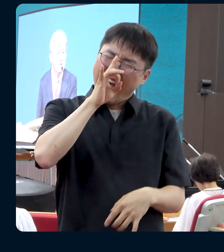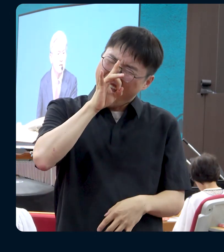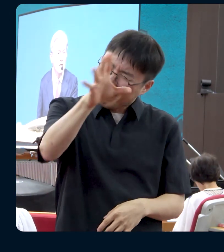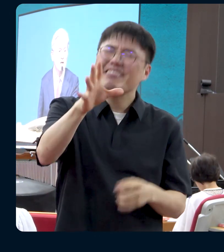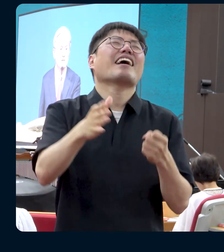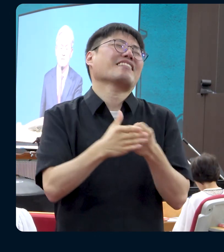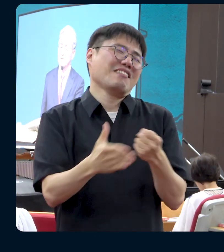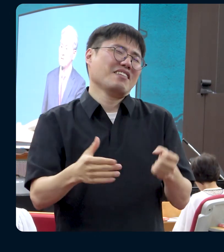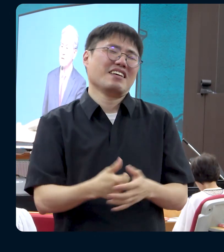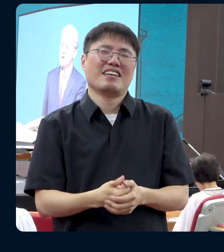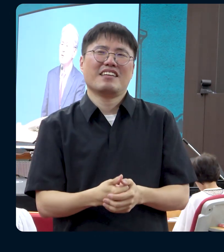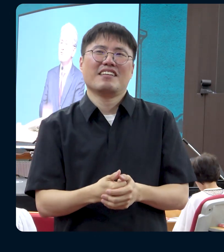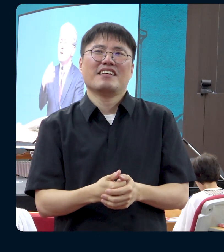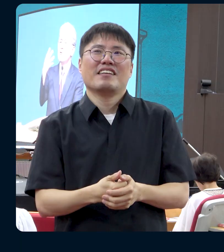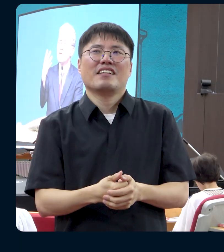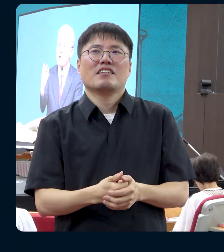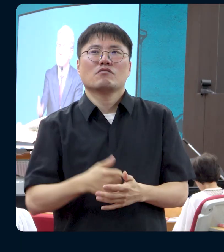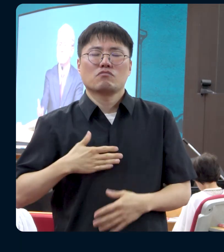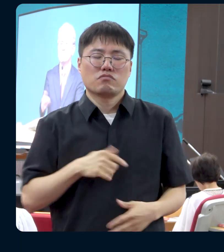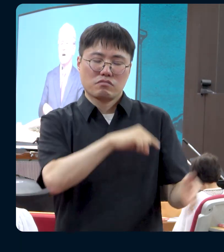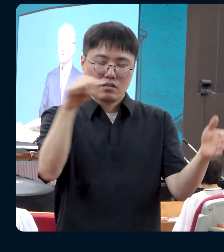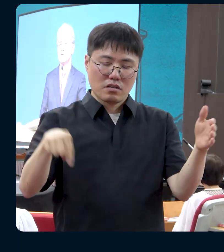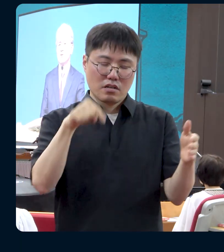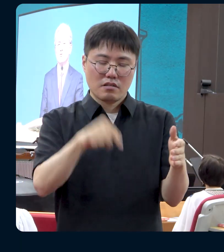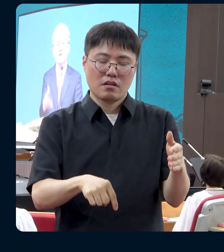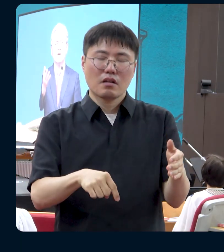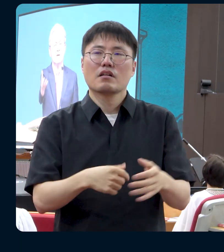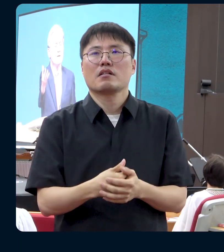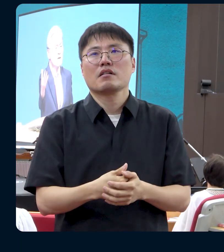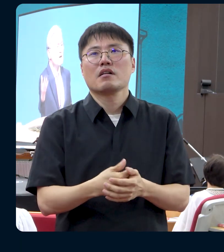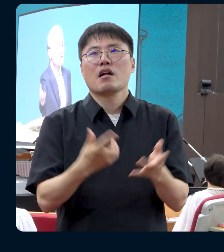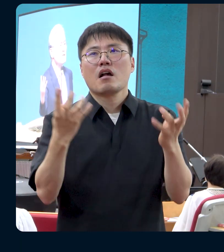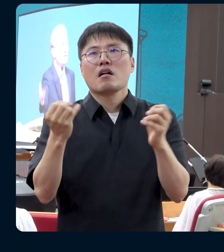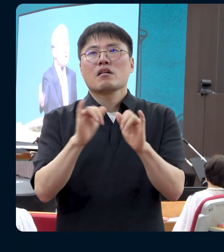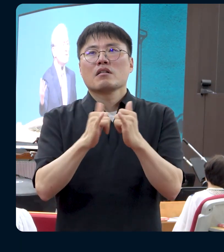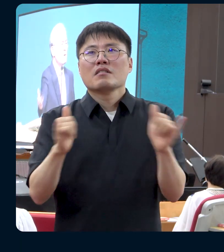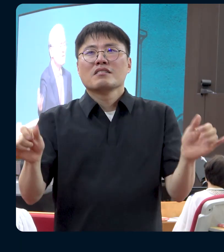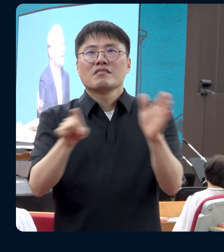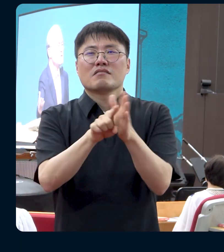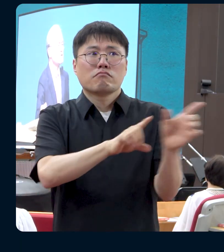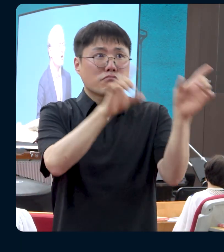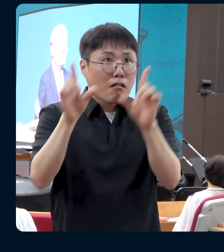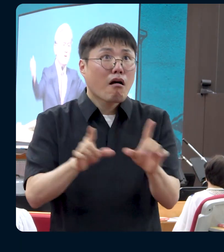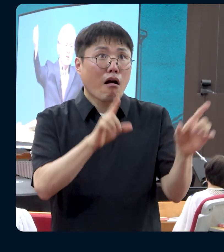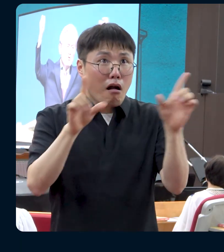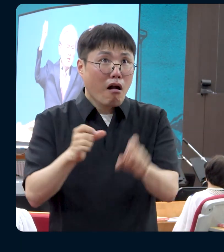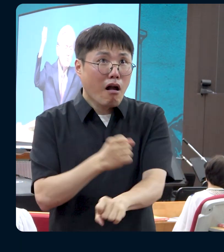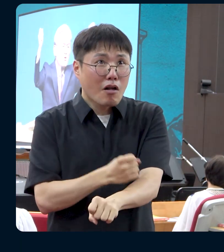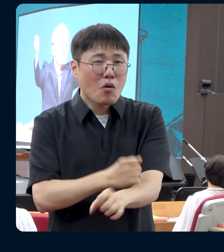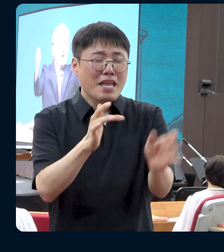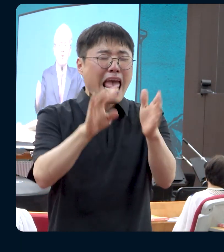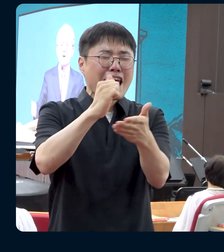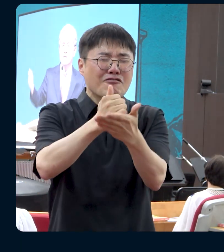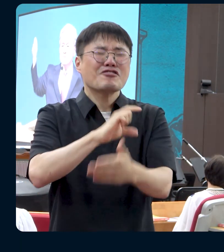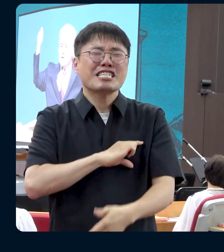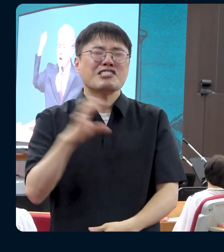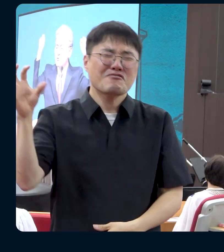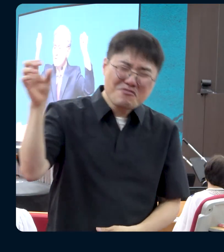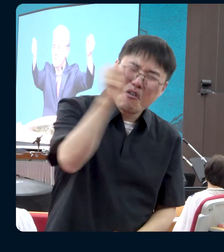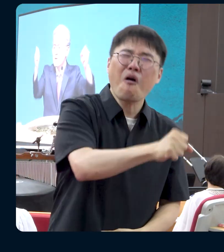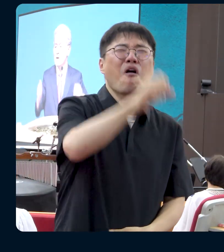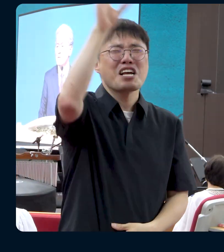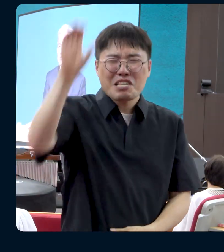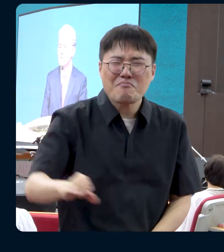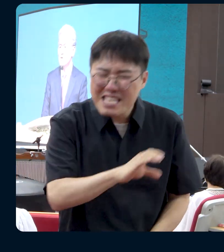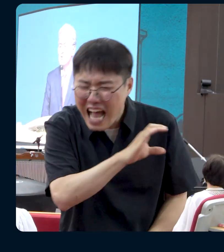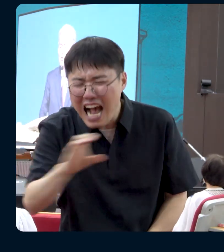그런 것이면 절대로 안 되니까. 근데 우리 가운데 정말 많이 그렇잖아요. 신앙생활 한다면서 뭐 예수의 이름으로